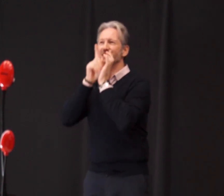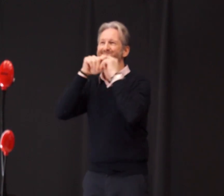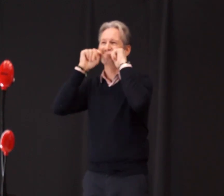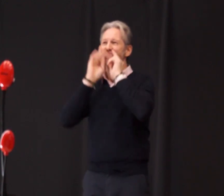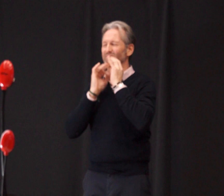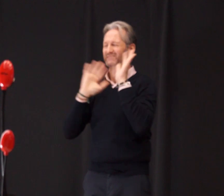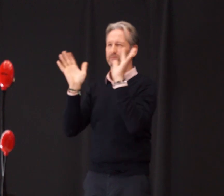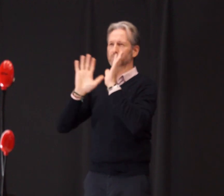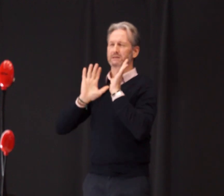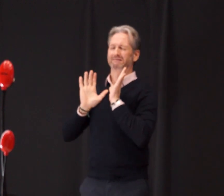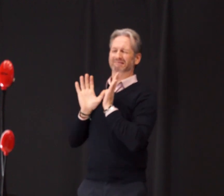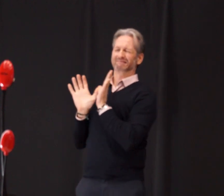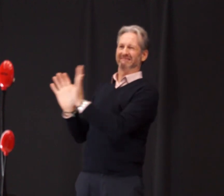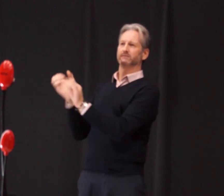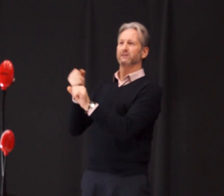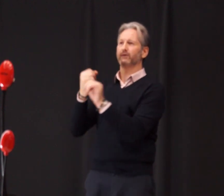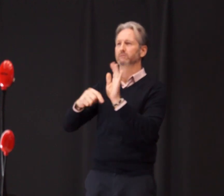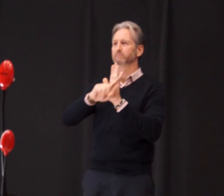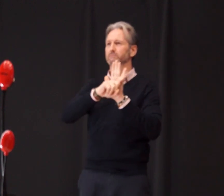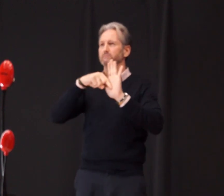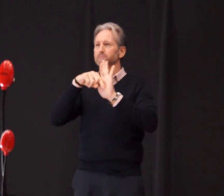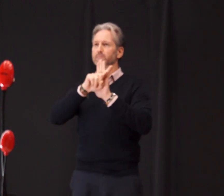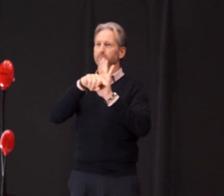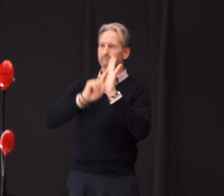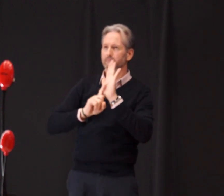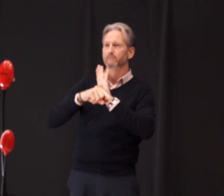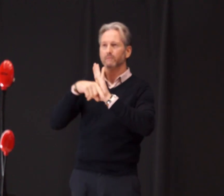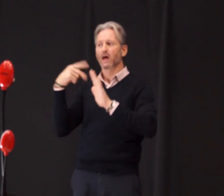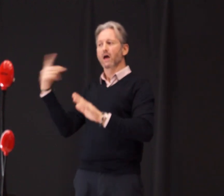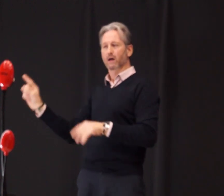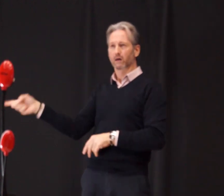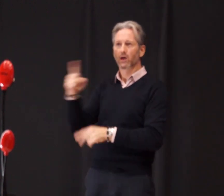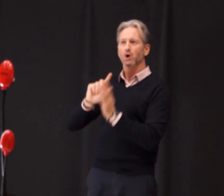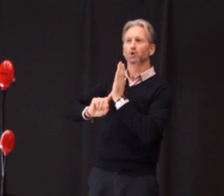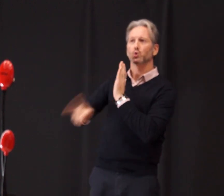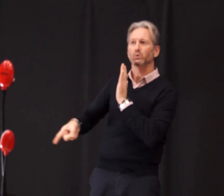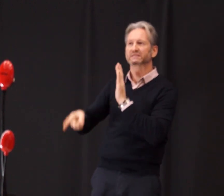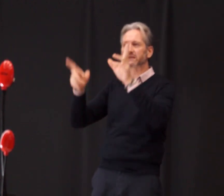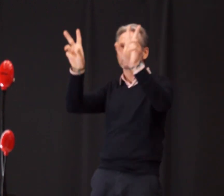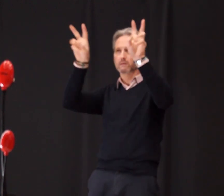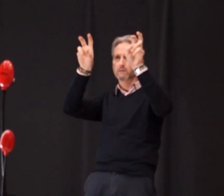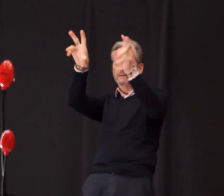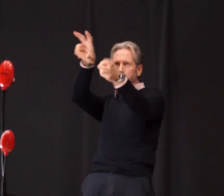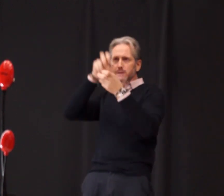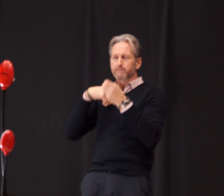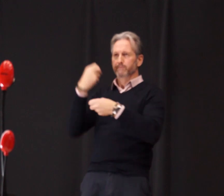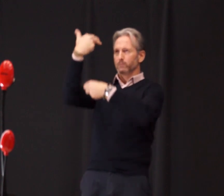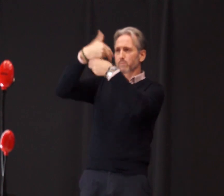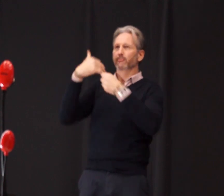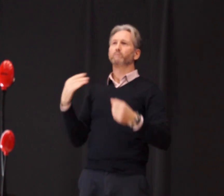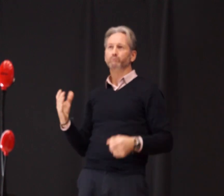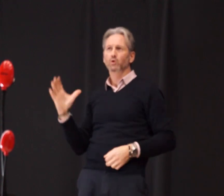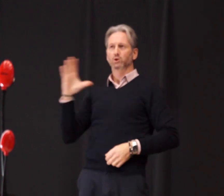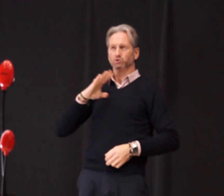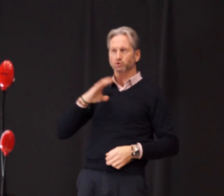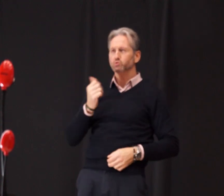Et je ne le fais pas sur le visage pour éviter que les enfants puissent tricher. Donc je présente la main comme étant le visage et je